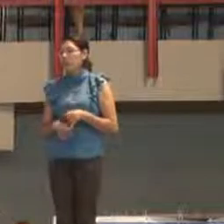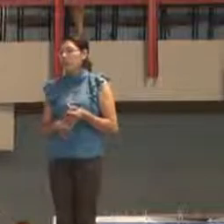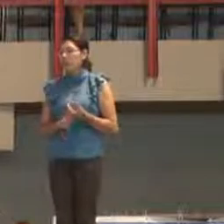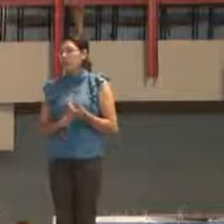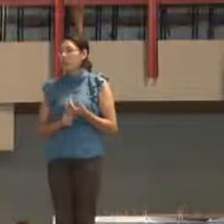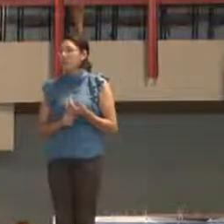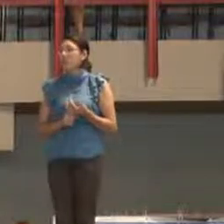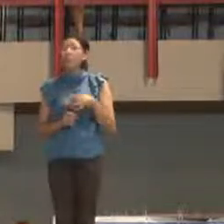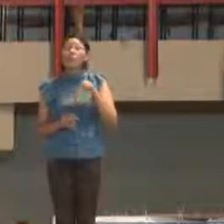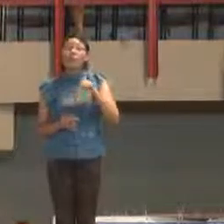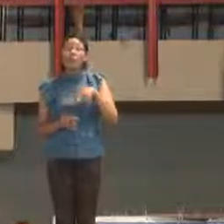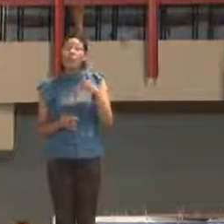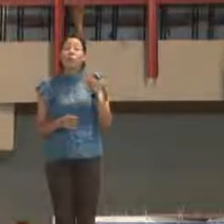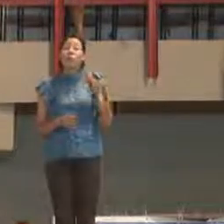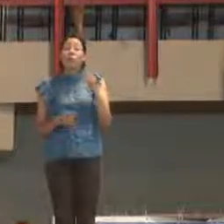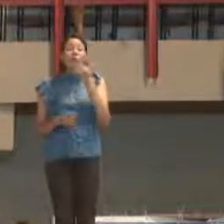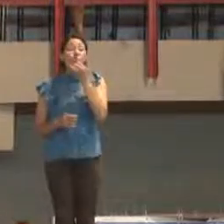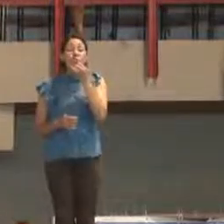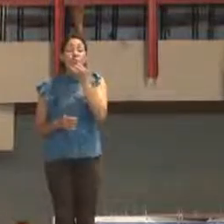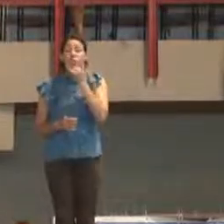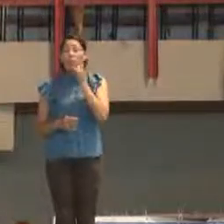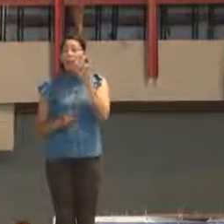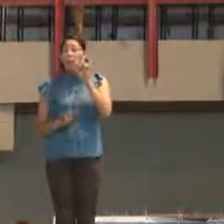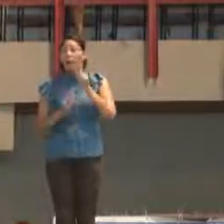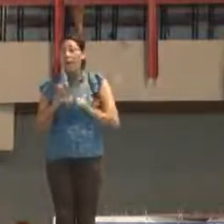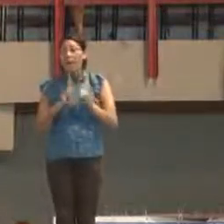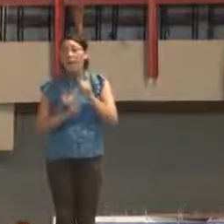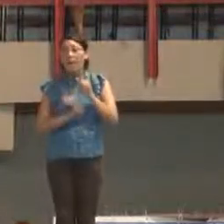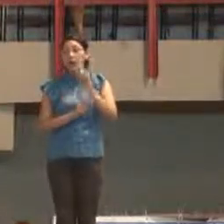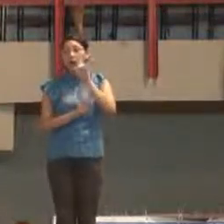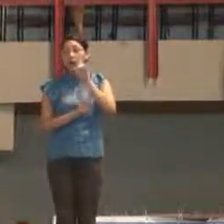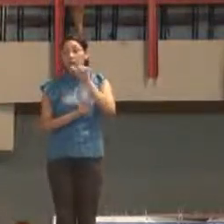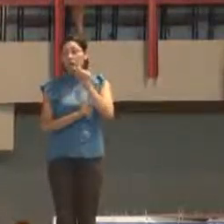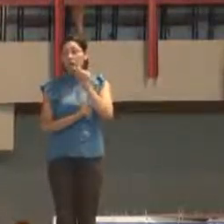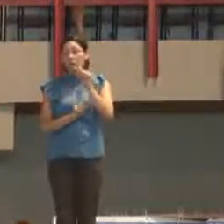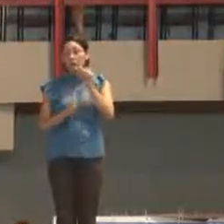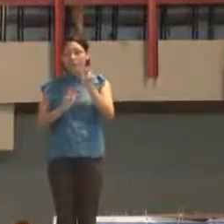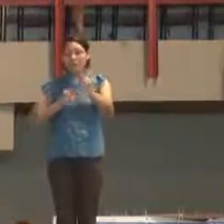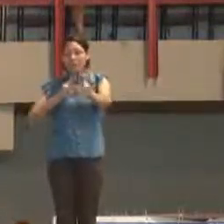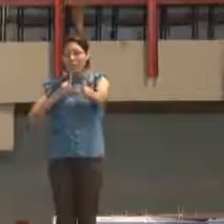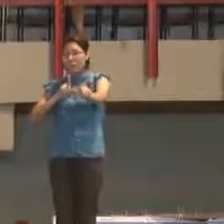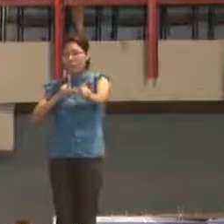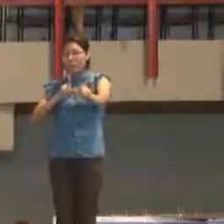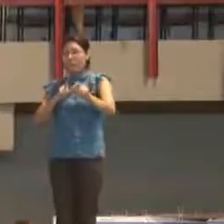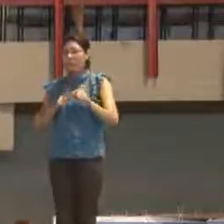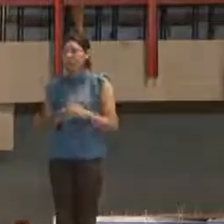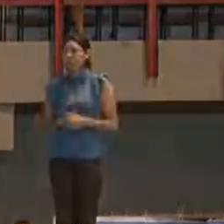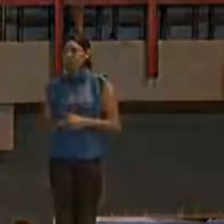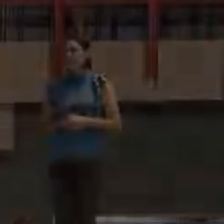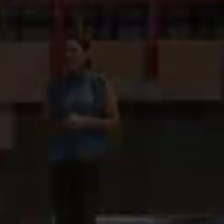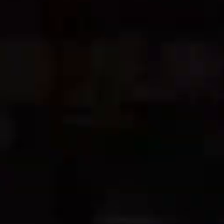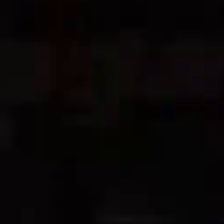As datas do gráfico estão totalmente diferentes das datas que tem aqui.